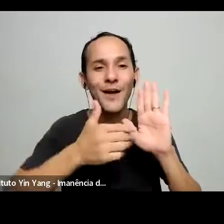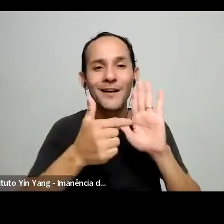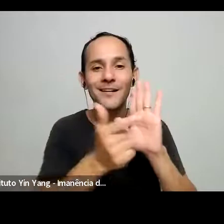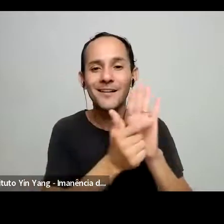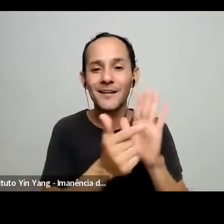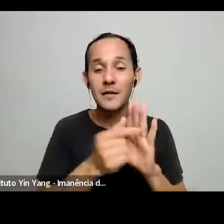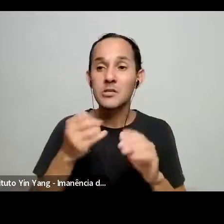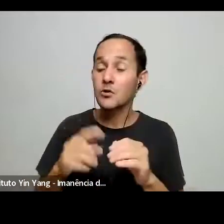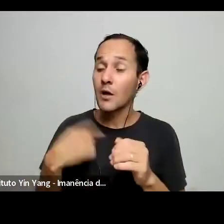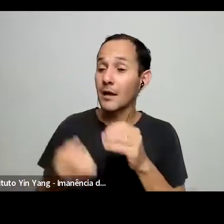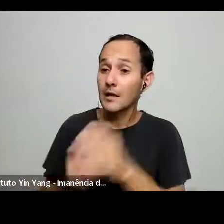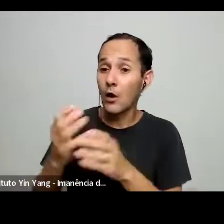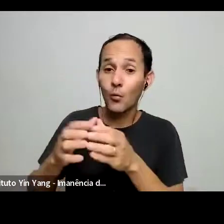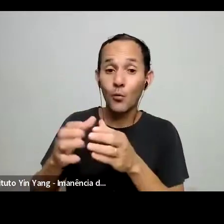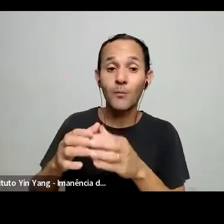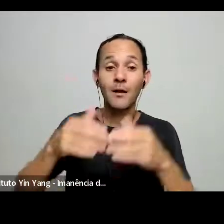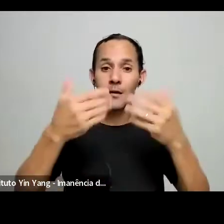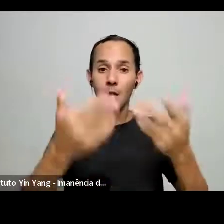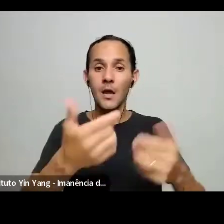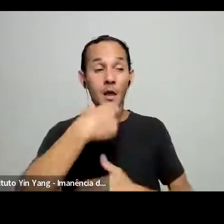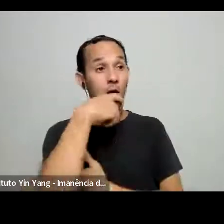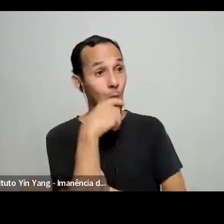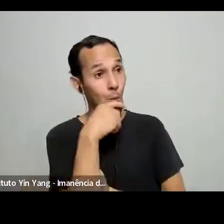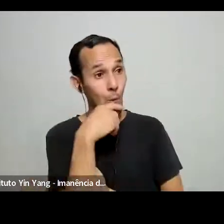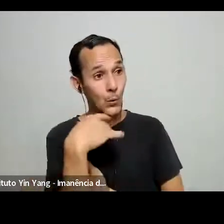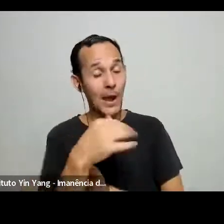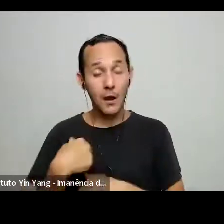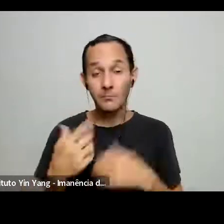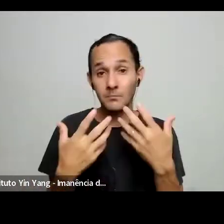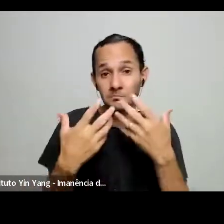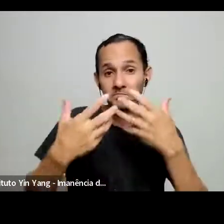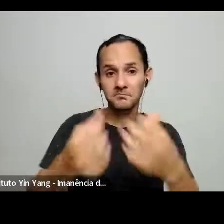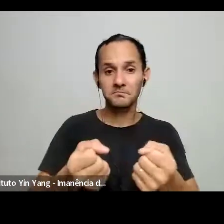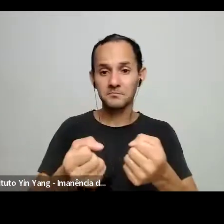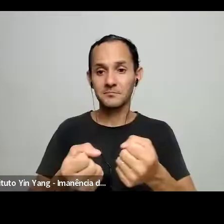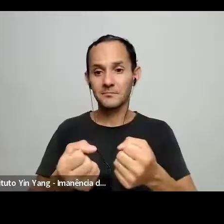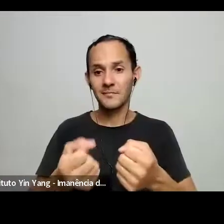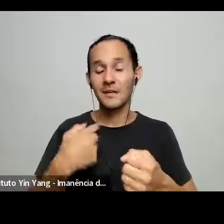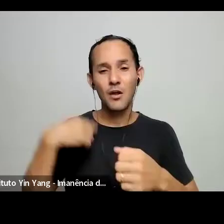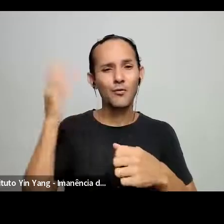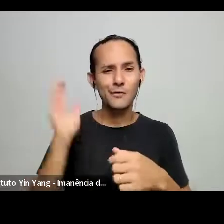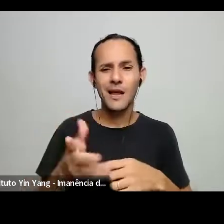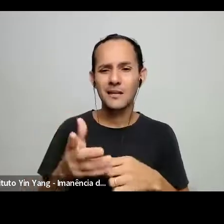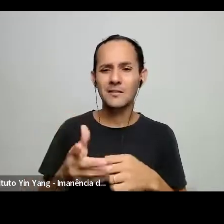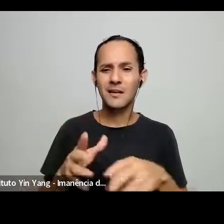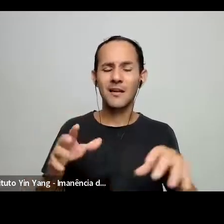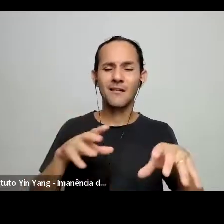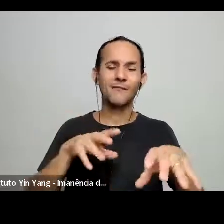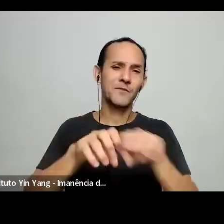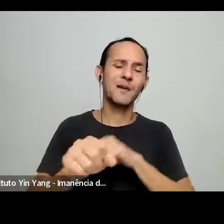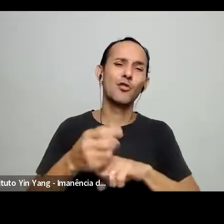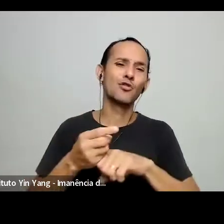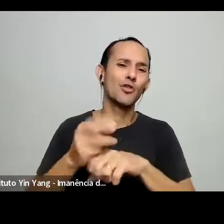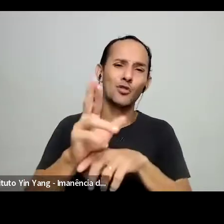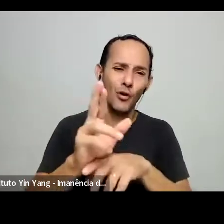grupo para isso. Então, eu me disponibilizei. Eu tinha acabado de concluir meu doutorado,